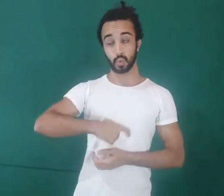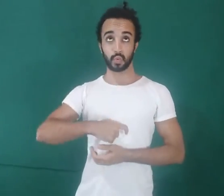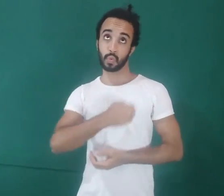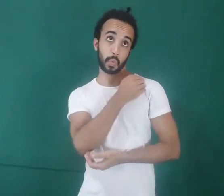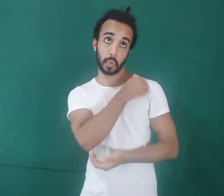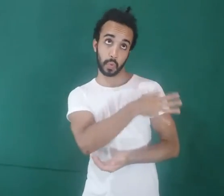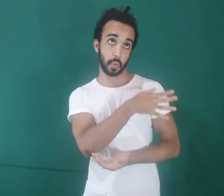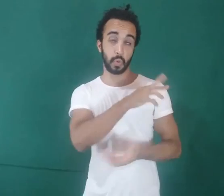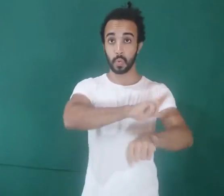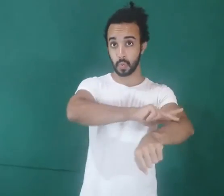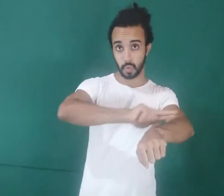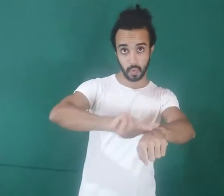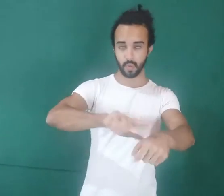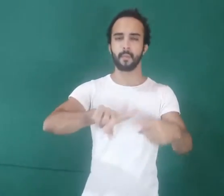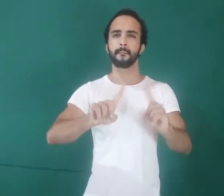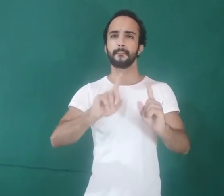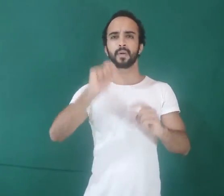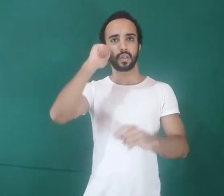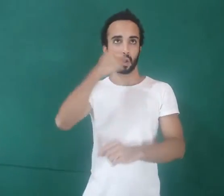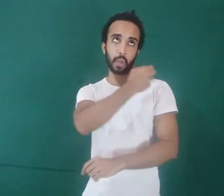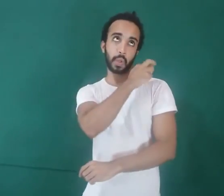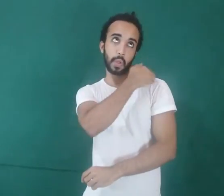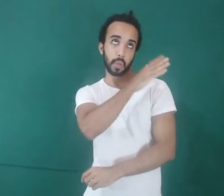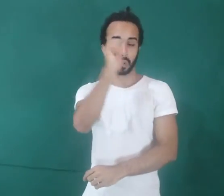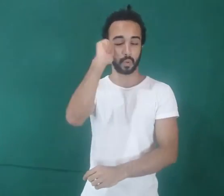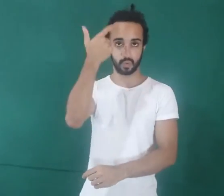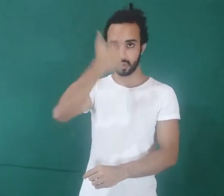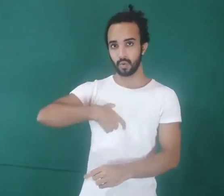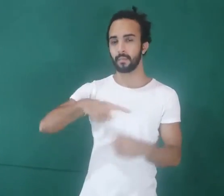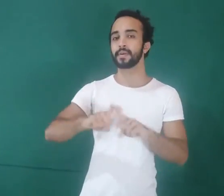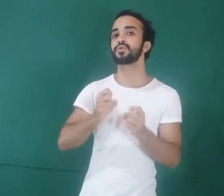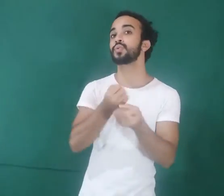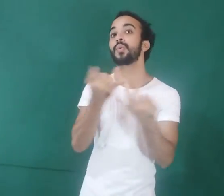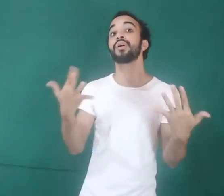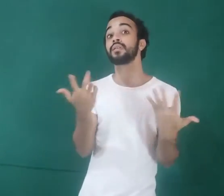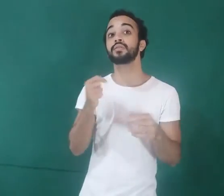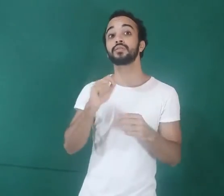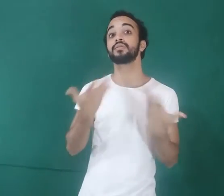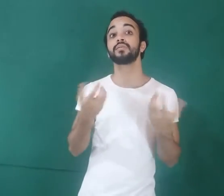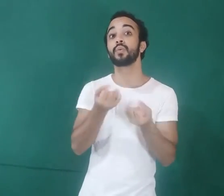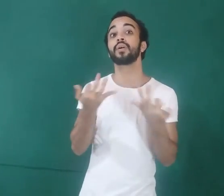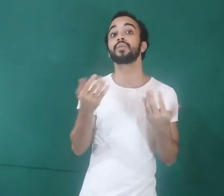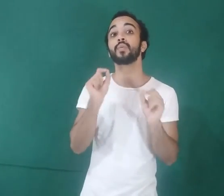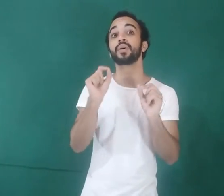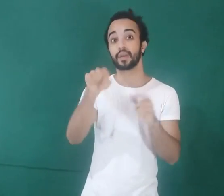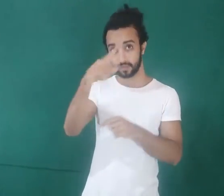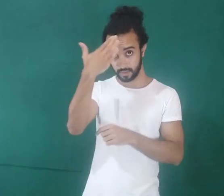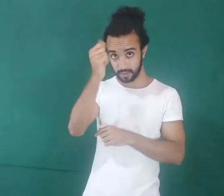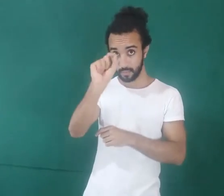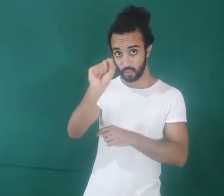sou antirracista, mas tipo, quantas vezes você foi atrás de conteúdo sobre isso para entender o que é o racismo estrutural, qual é de